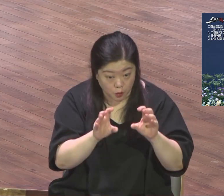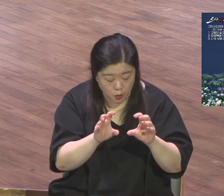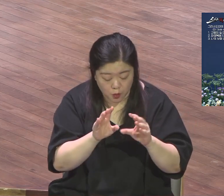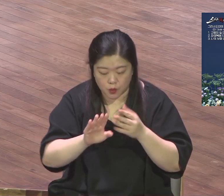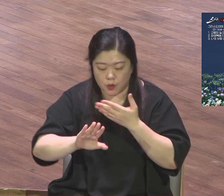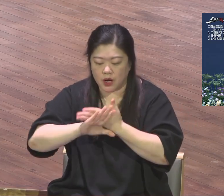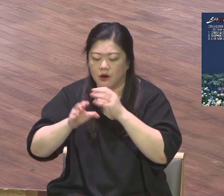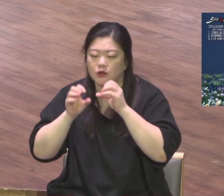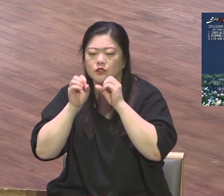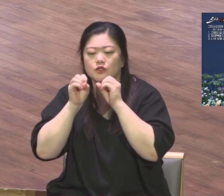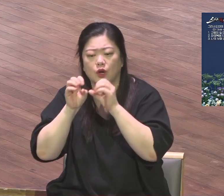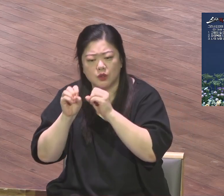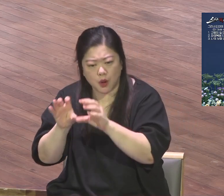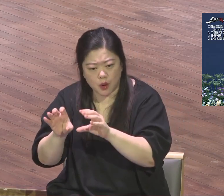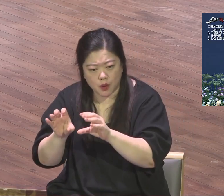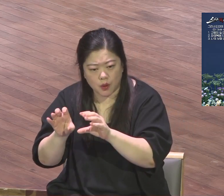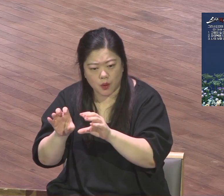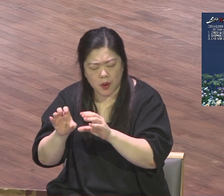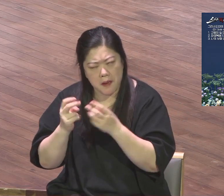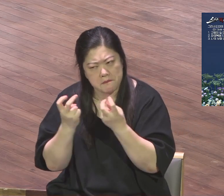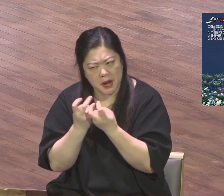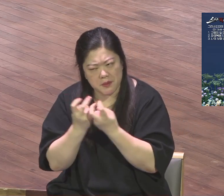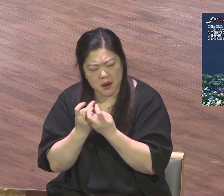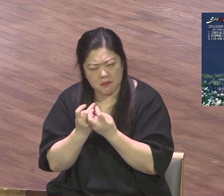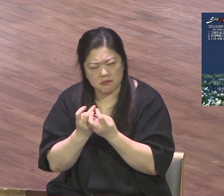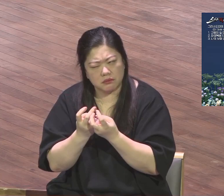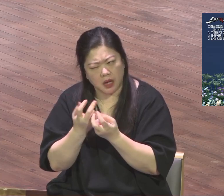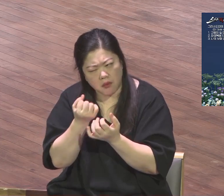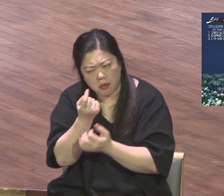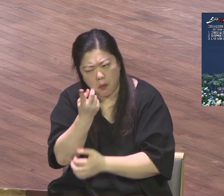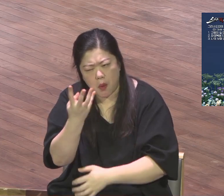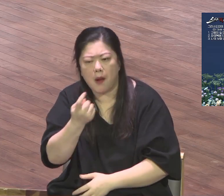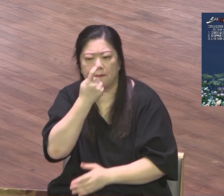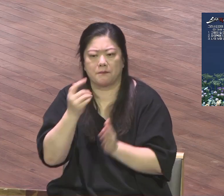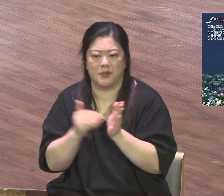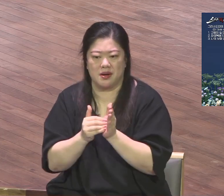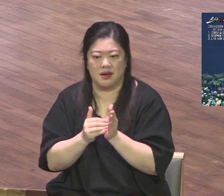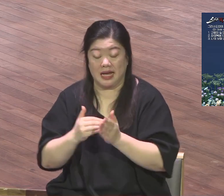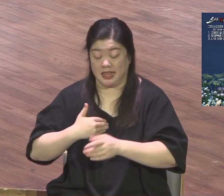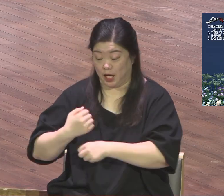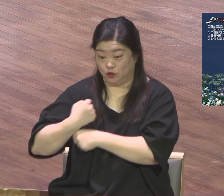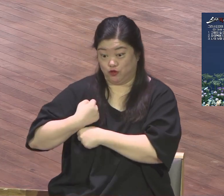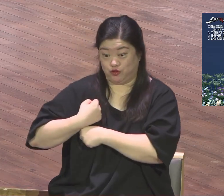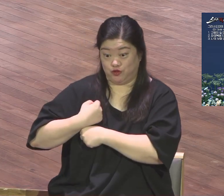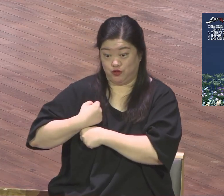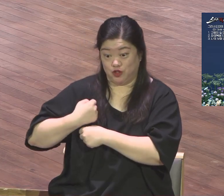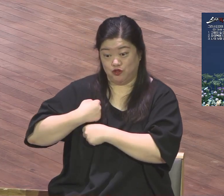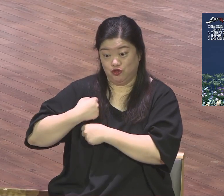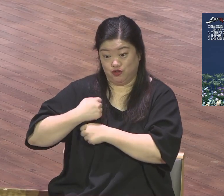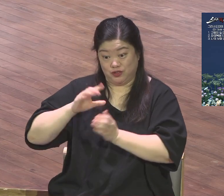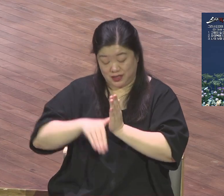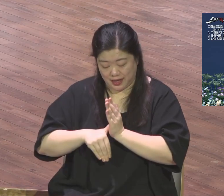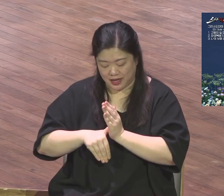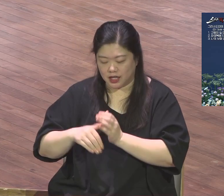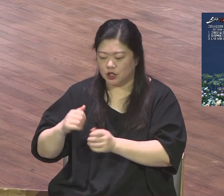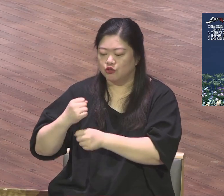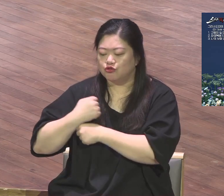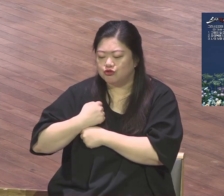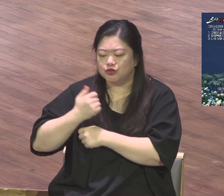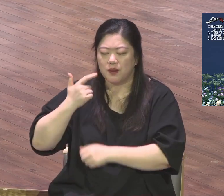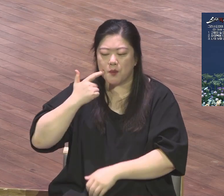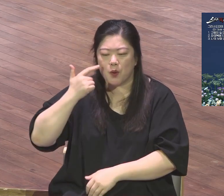했습니다. 부산에서 군 생활할 때 군종으로 군인교회를 섬기면서 토요일